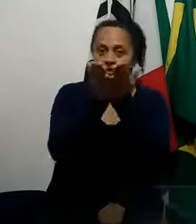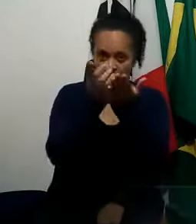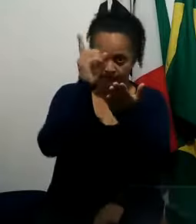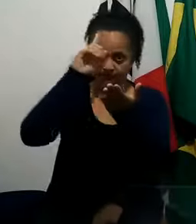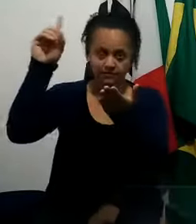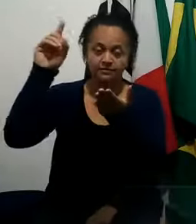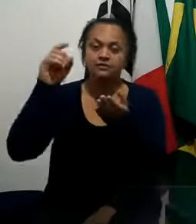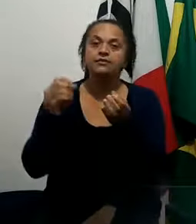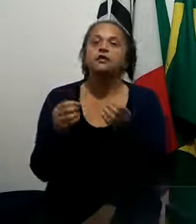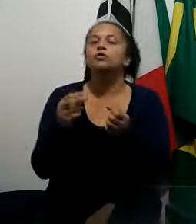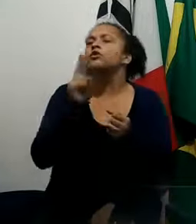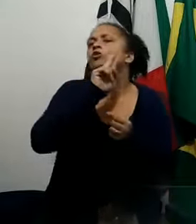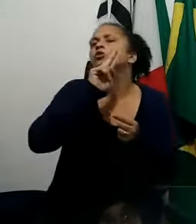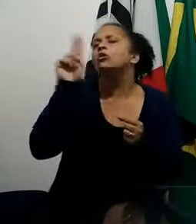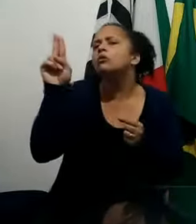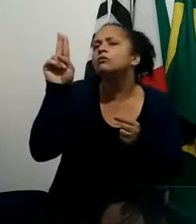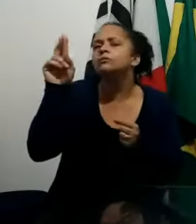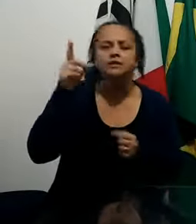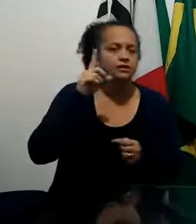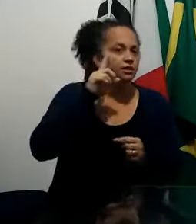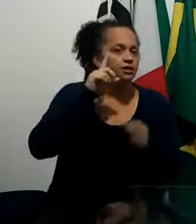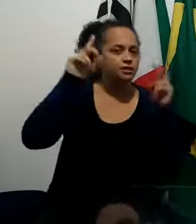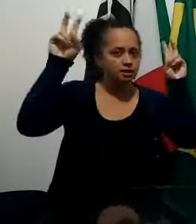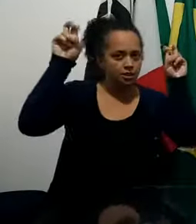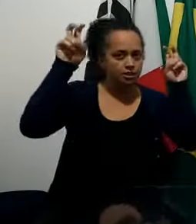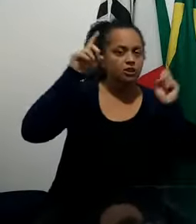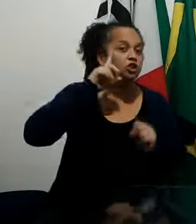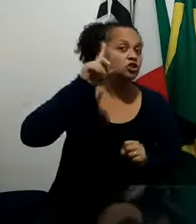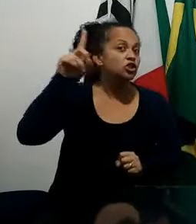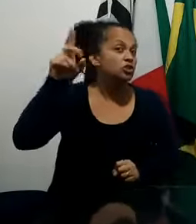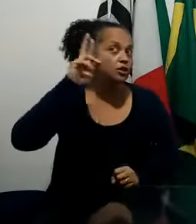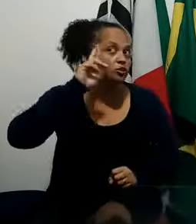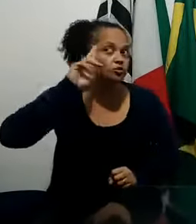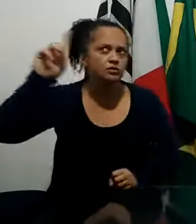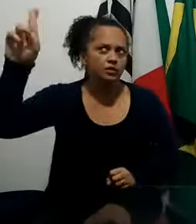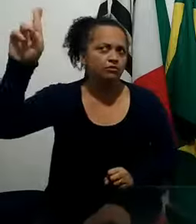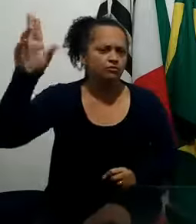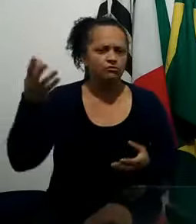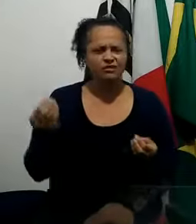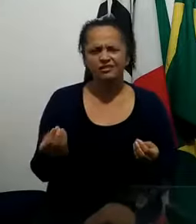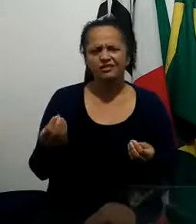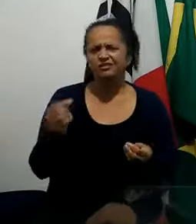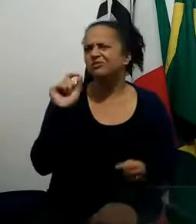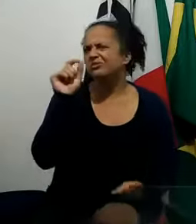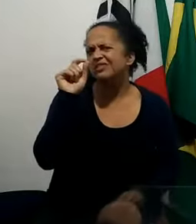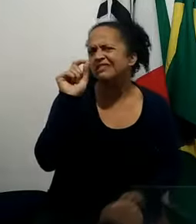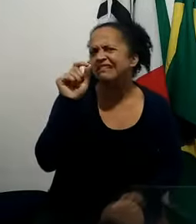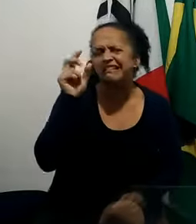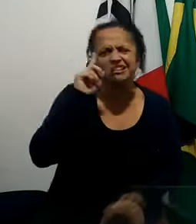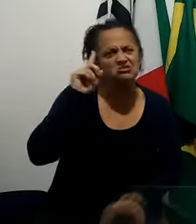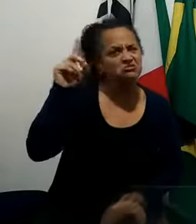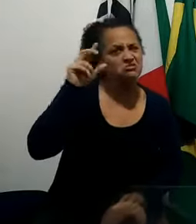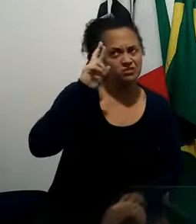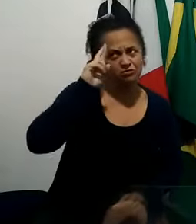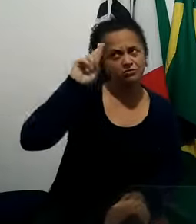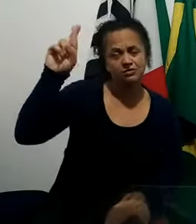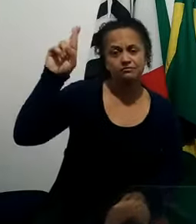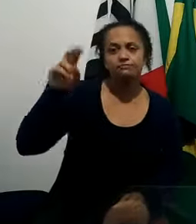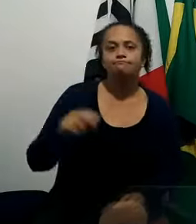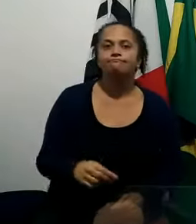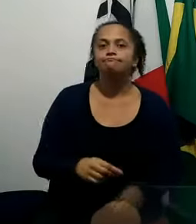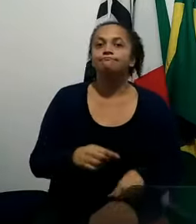Senhor. O que é o dia do Senhor? É um tempo de sofrimento e julgamento